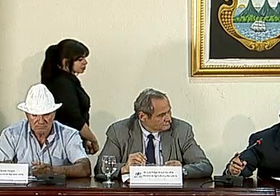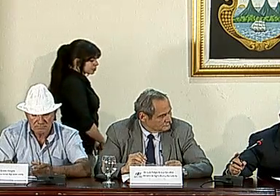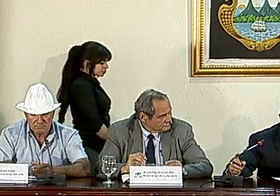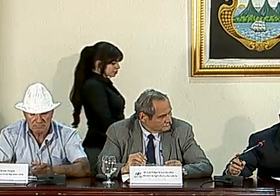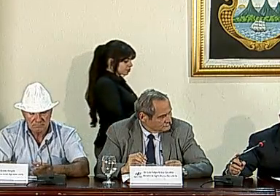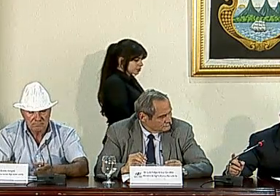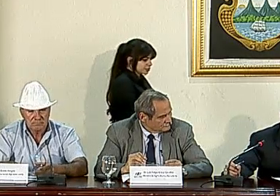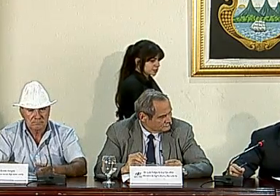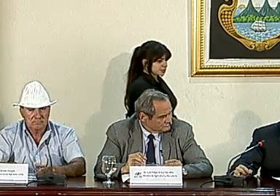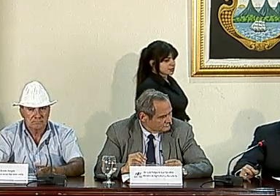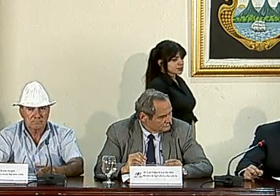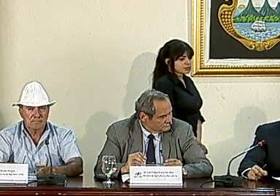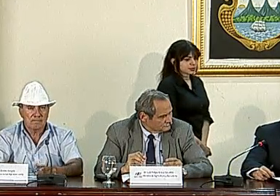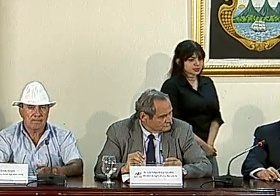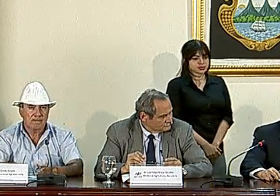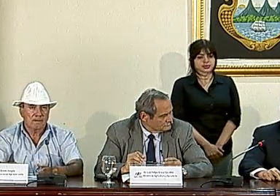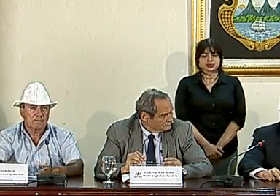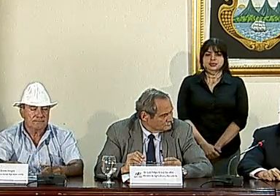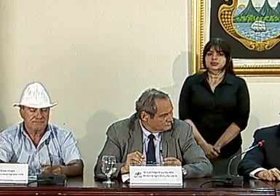Sí, gracias.